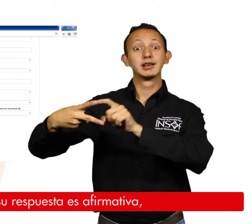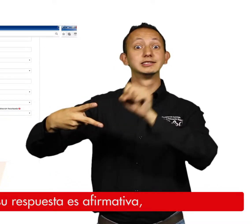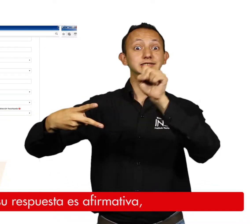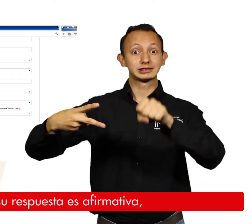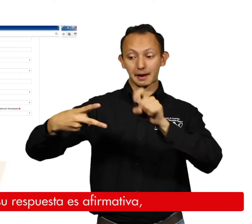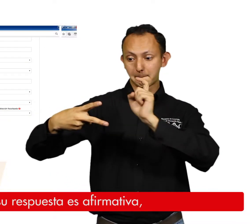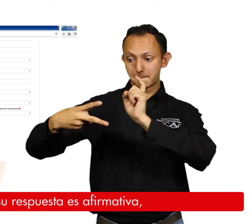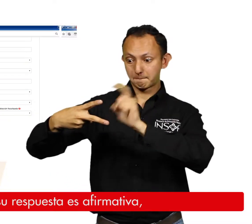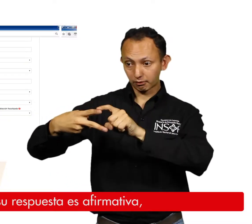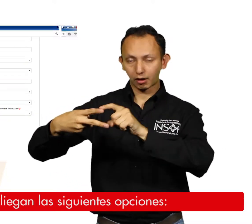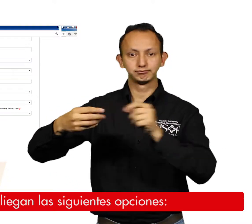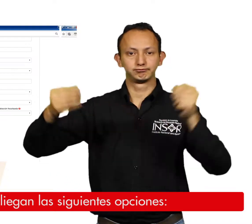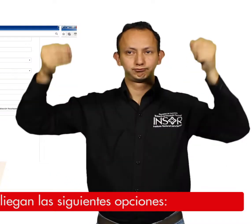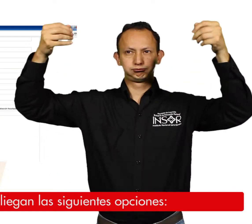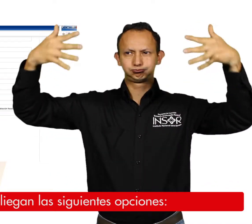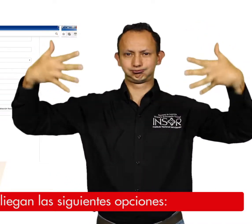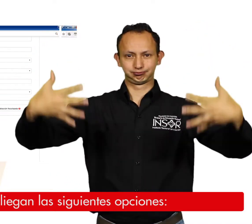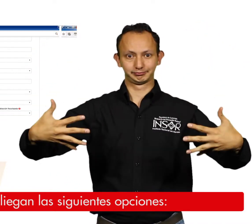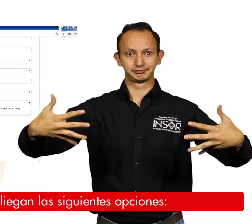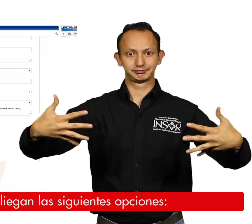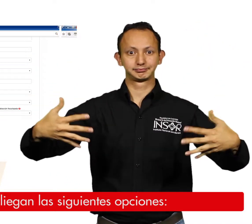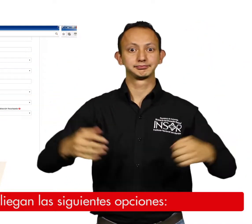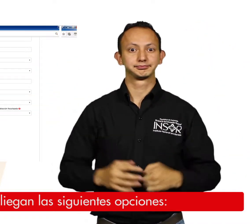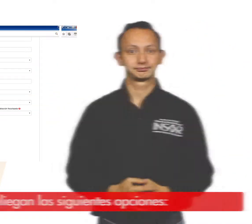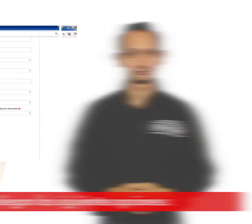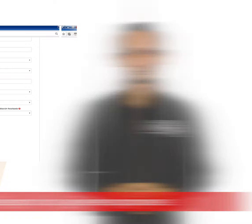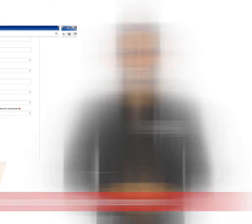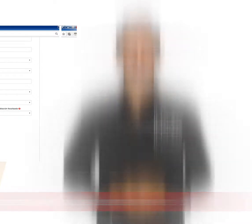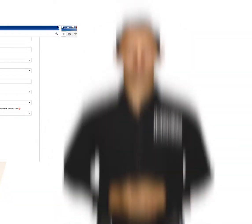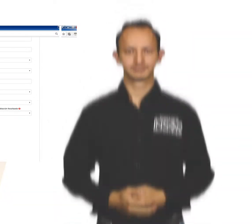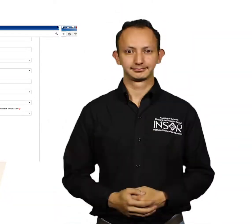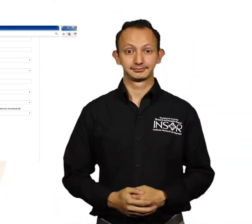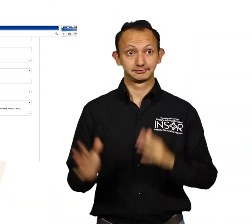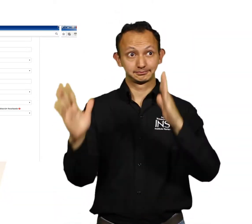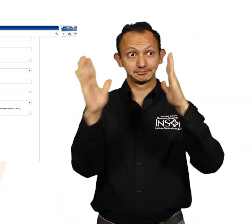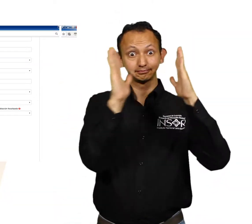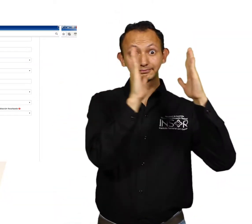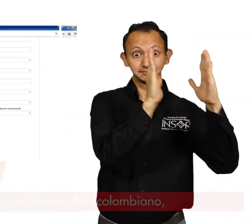Si su respuesta es afirmativa, se despliega las siguientes opciones.